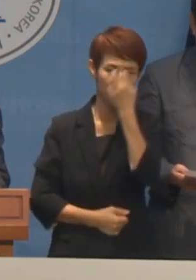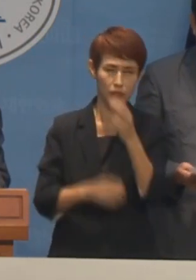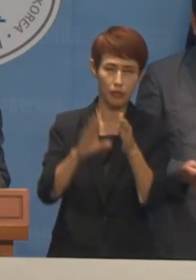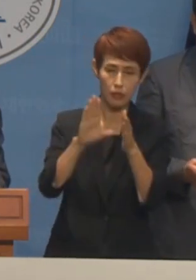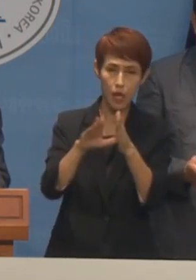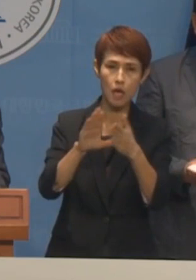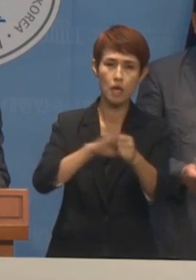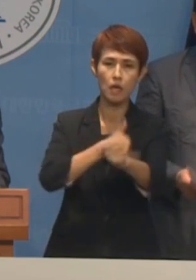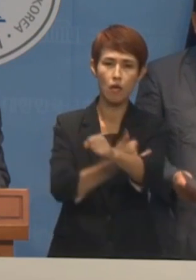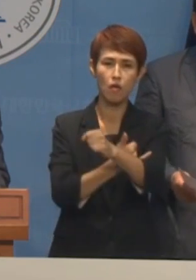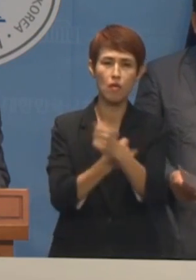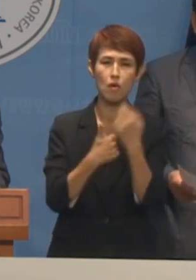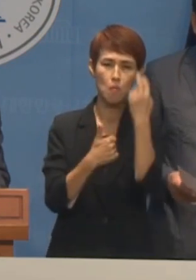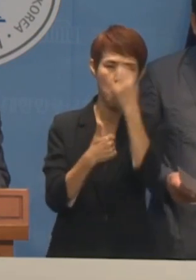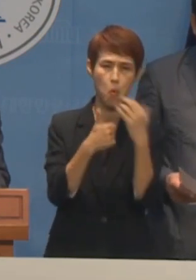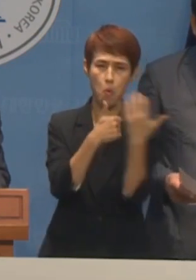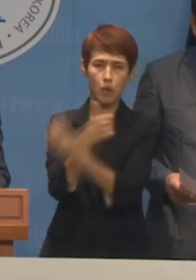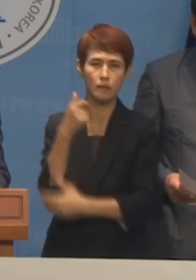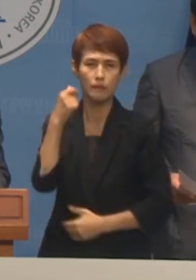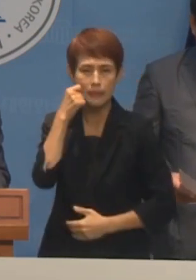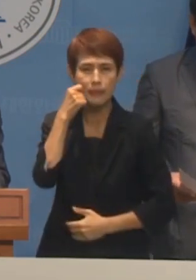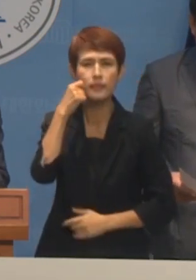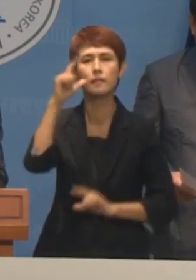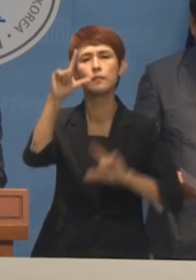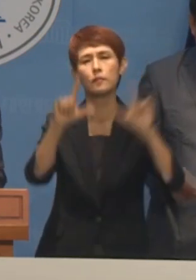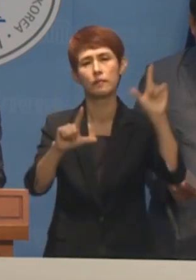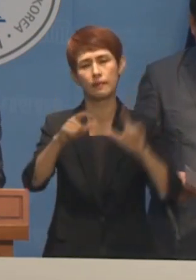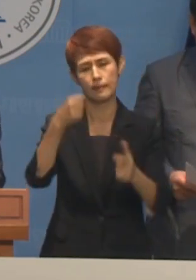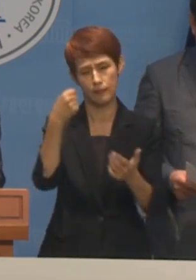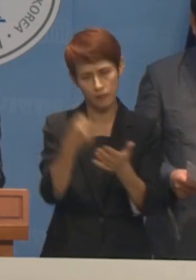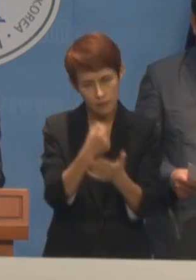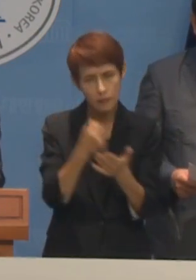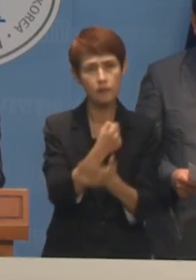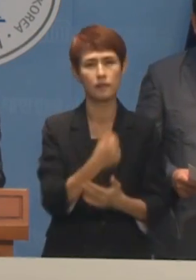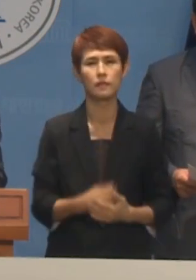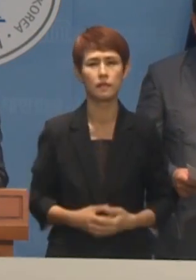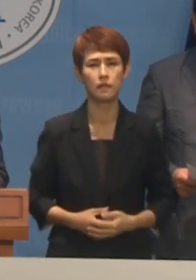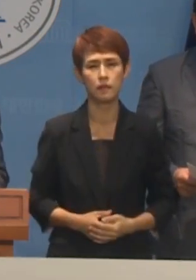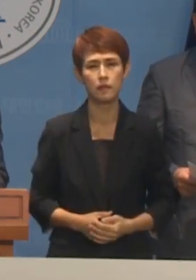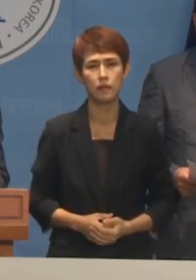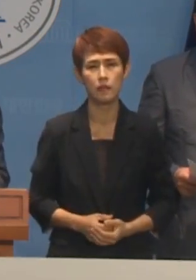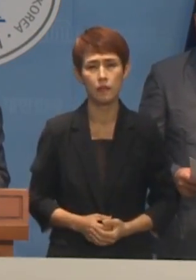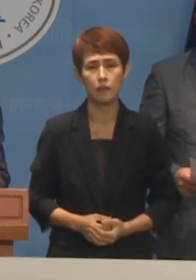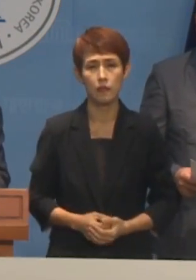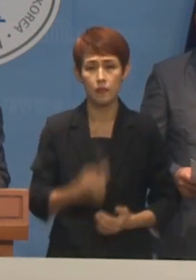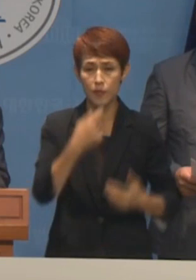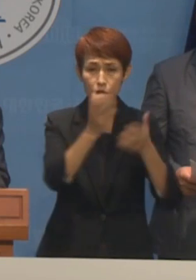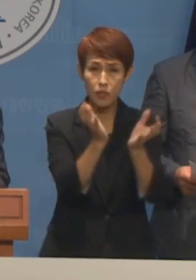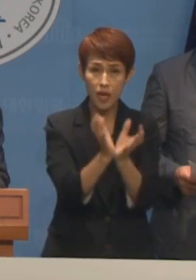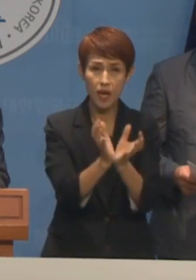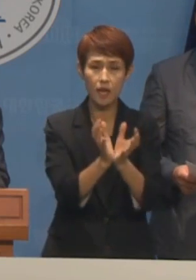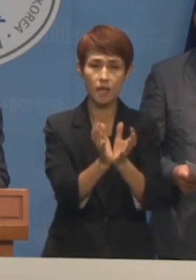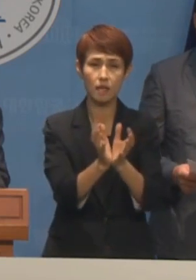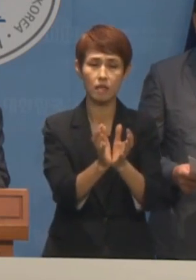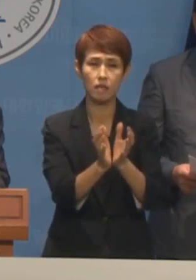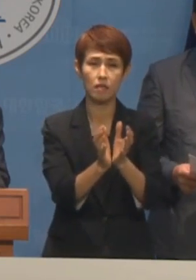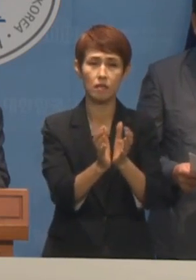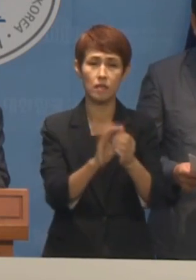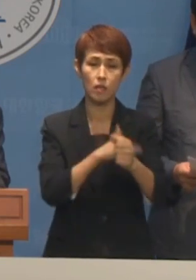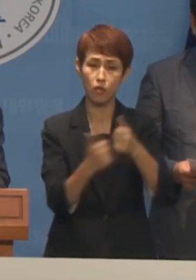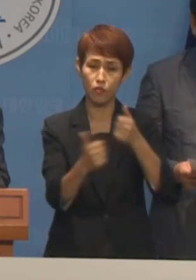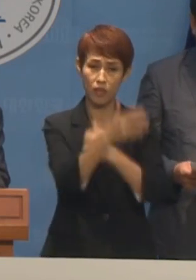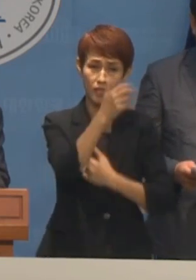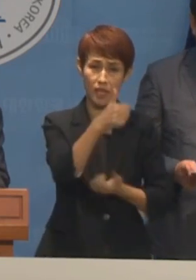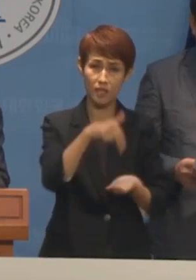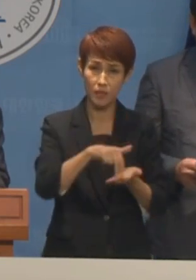현주소를 적나라하게 드러낸 매우 안타까운 사건이었습니다. 더불어민주당 인권위원장으로서 사건